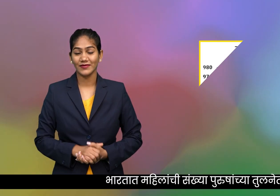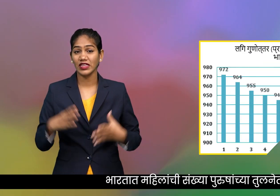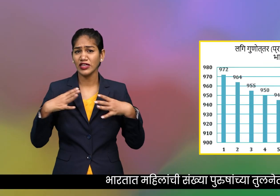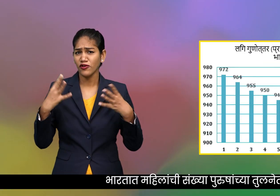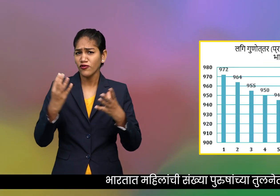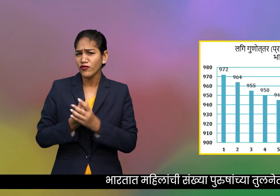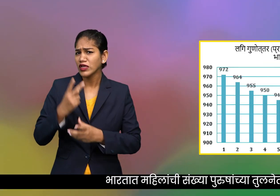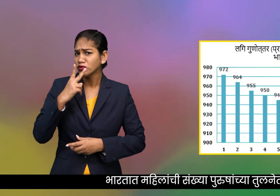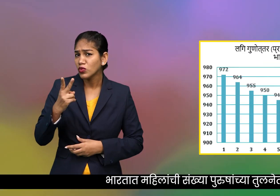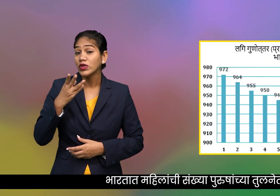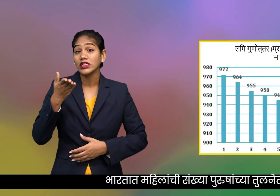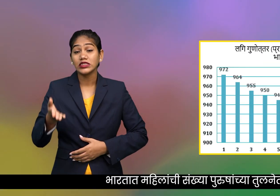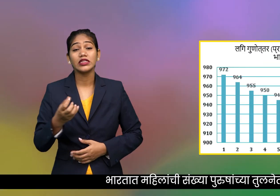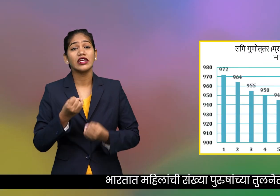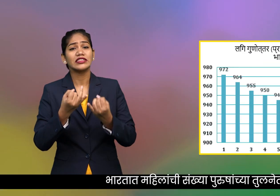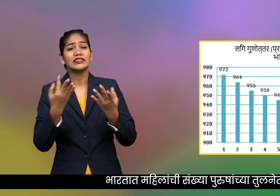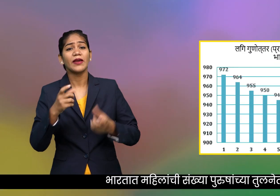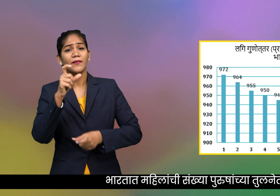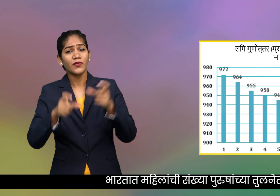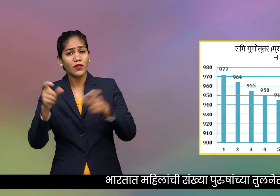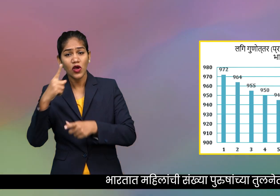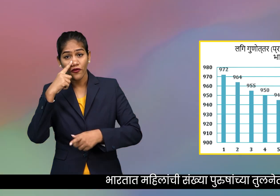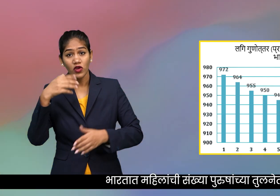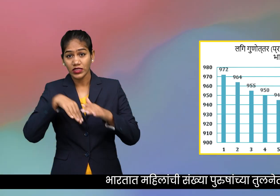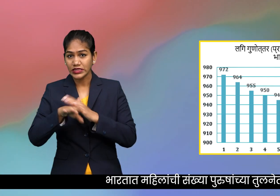भारतात महिलांची संख्या पुरुषांच्या तुलनेत सातत्यानं